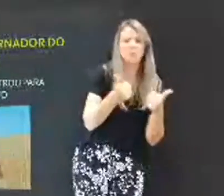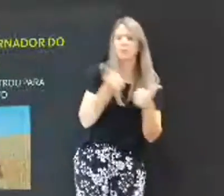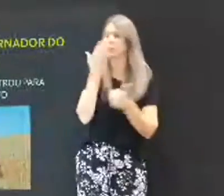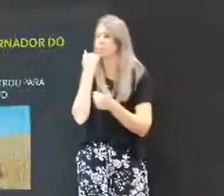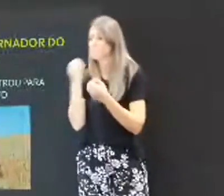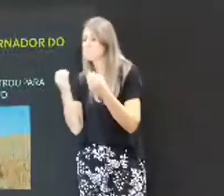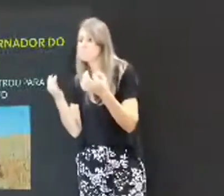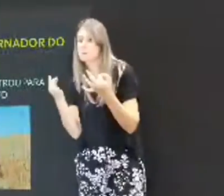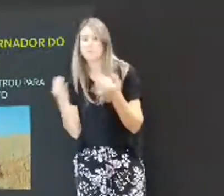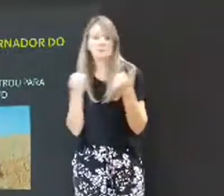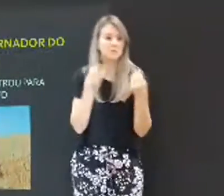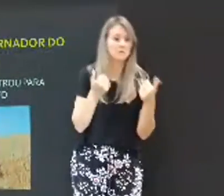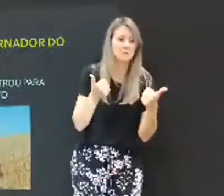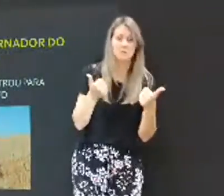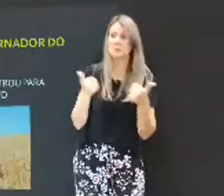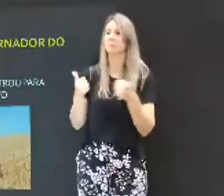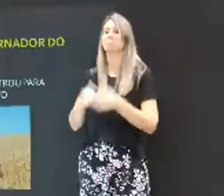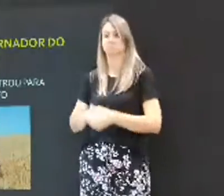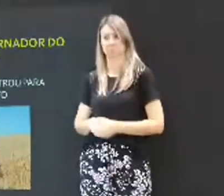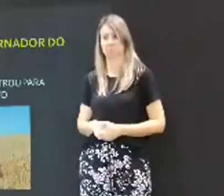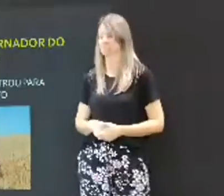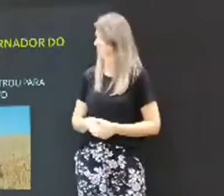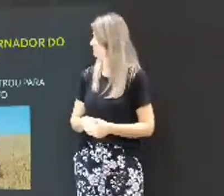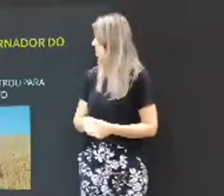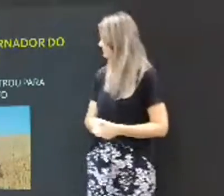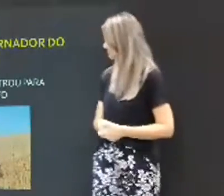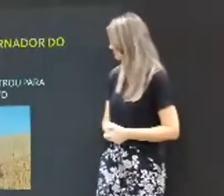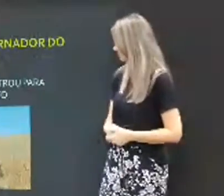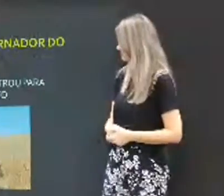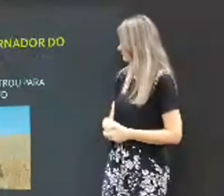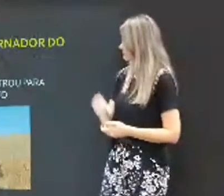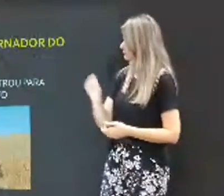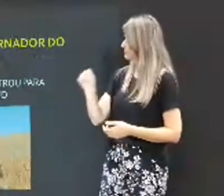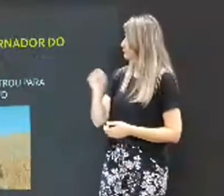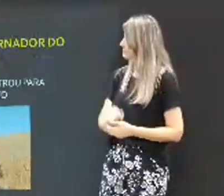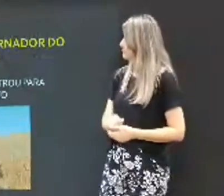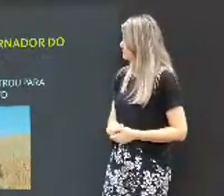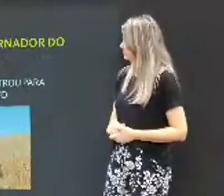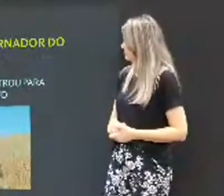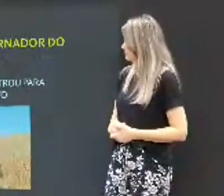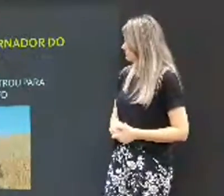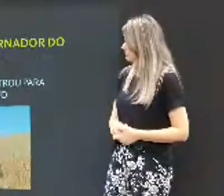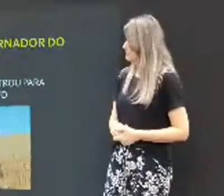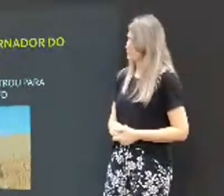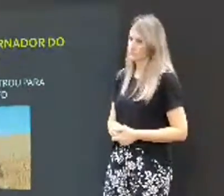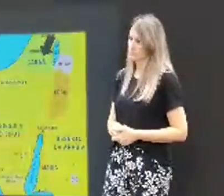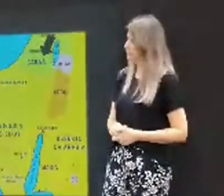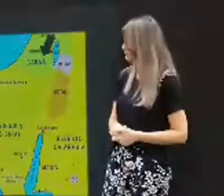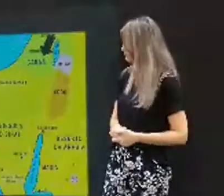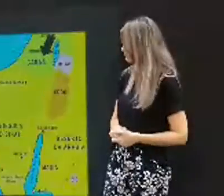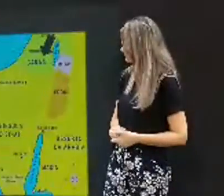alimentos estavam de fato sendo bem guardados, se estavam crescendo em abundância. Ele cuidava com bastante carinho, com bastante